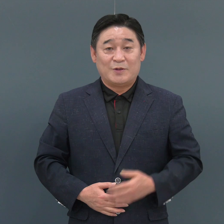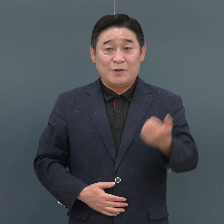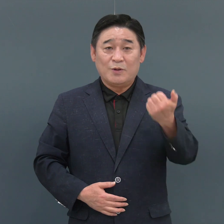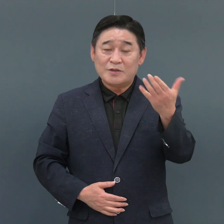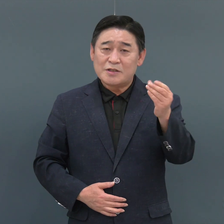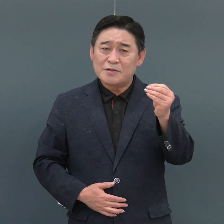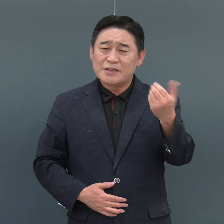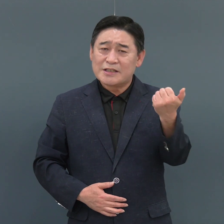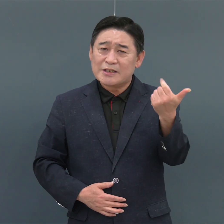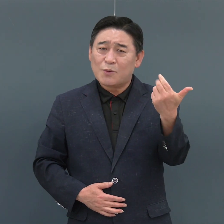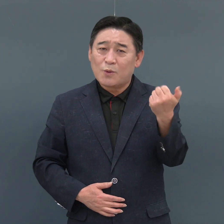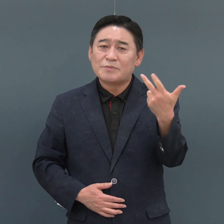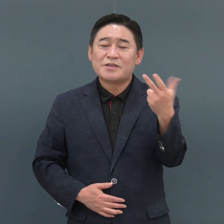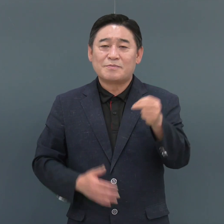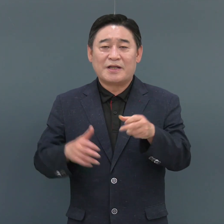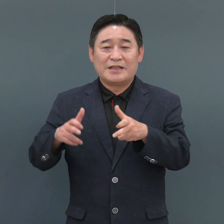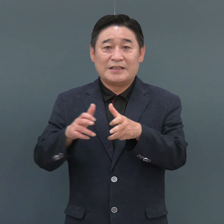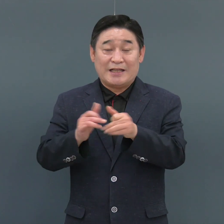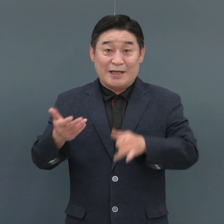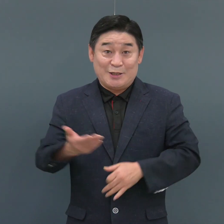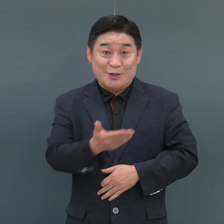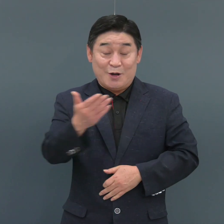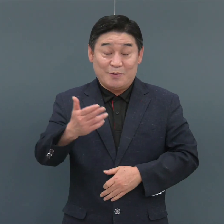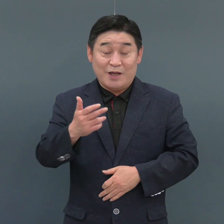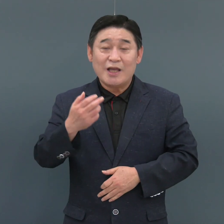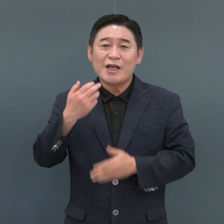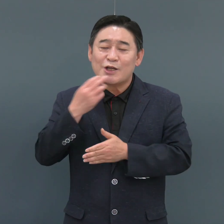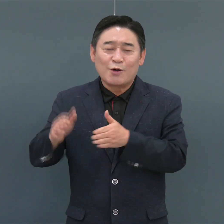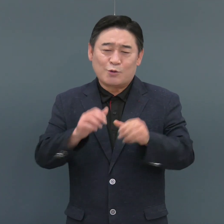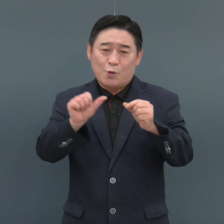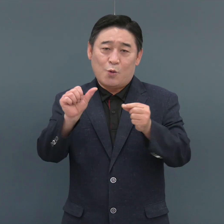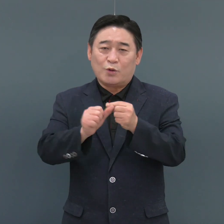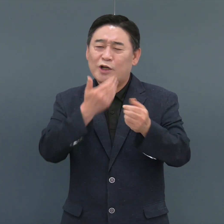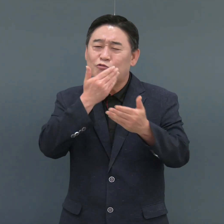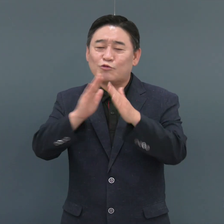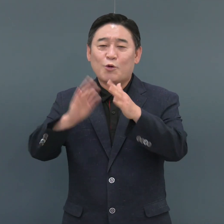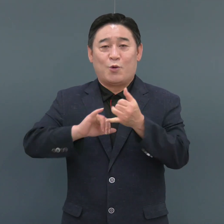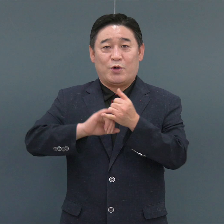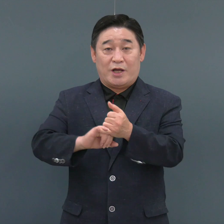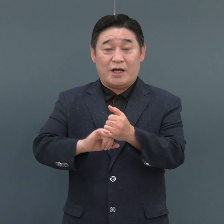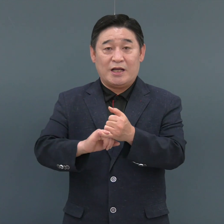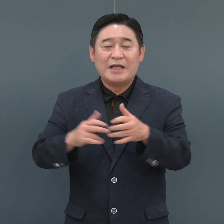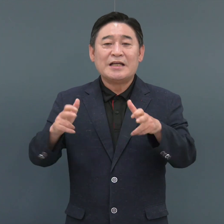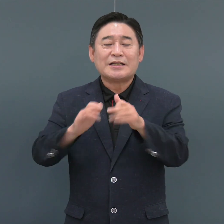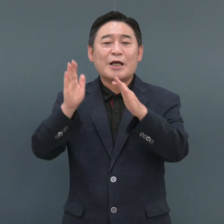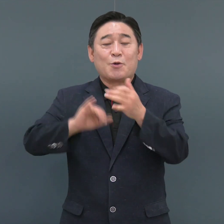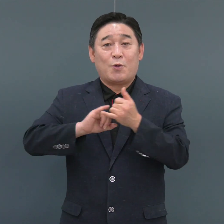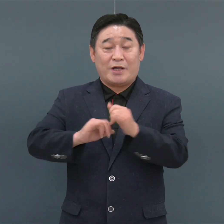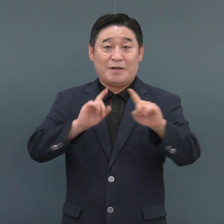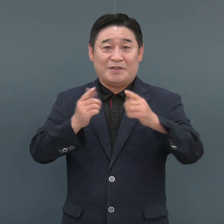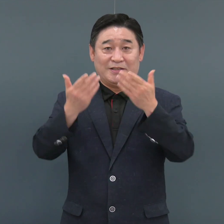57만 경기도 장애인 여러분께 김동연의 경기도 5대 핵심 공약과 더불어 장애인 공약을